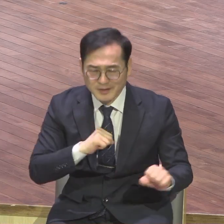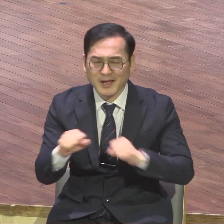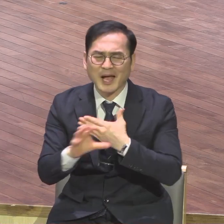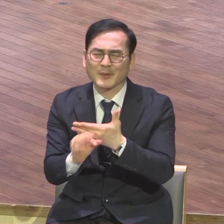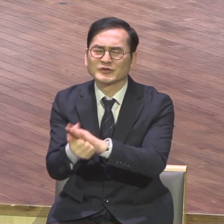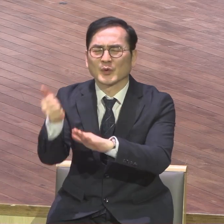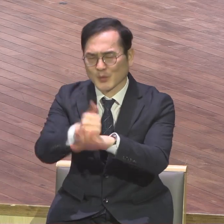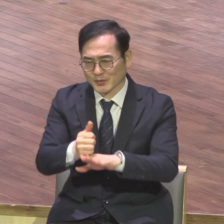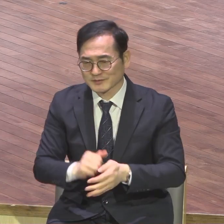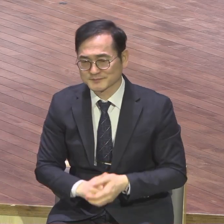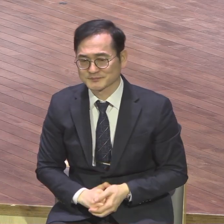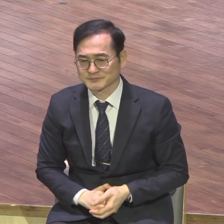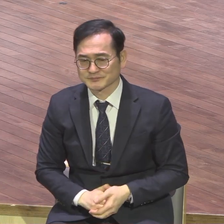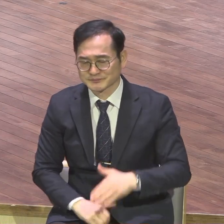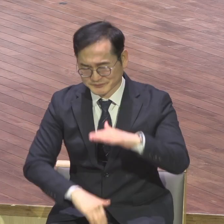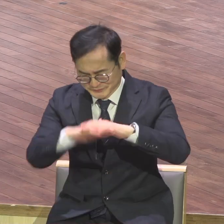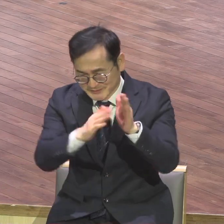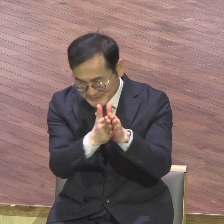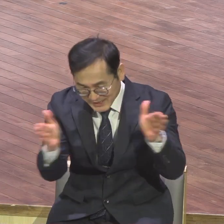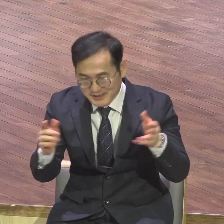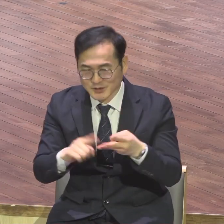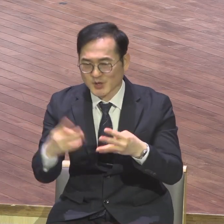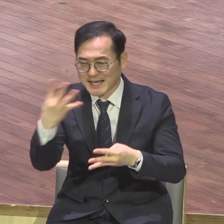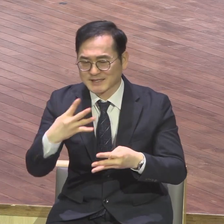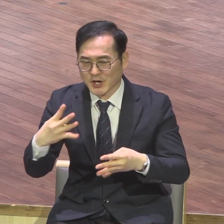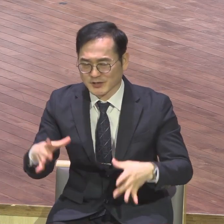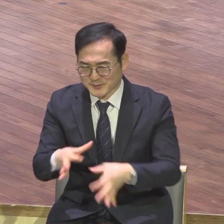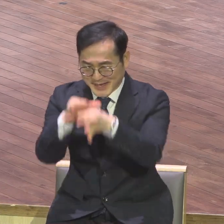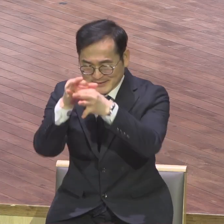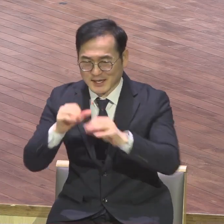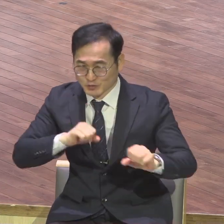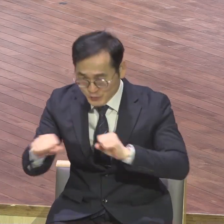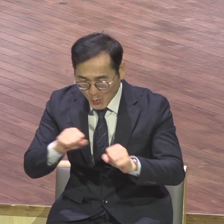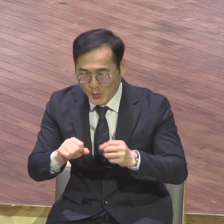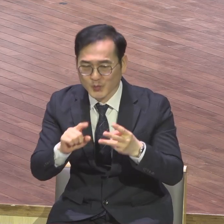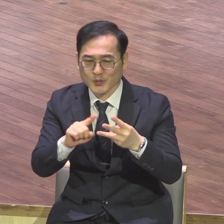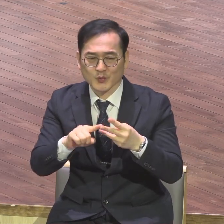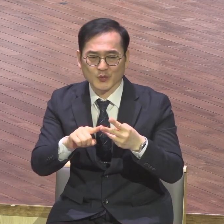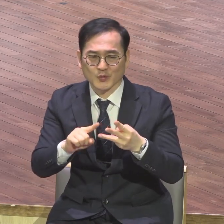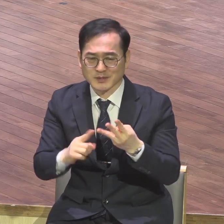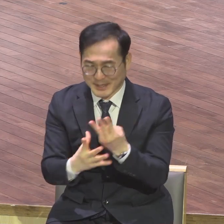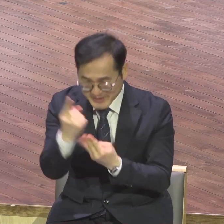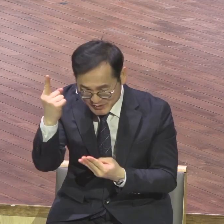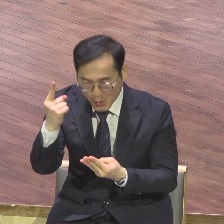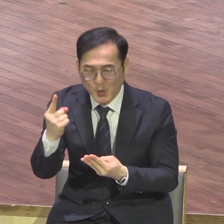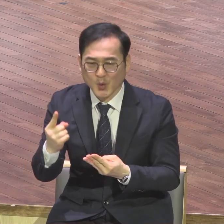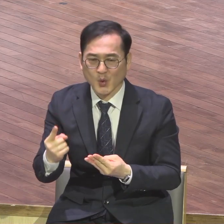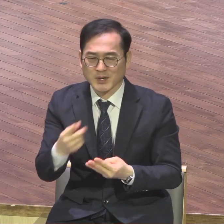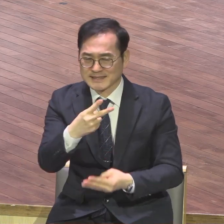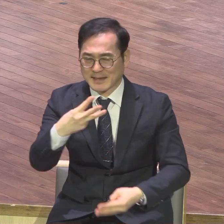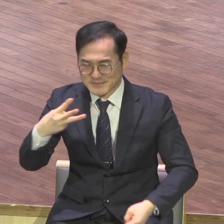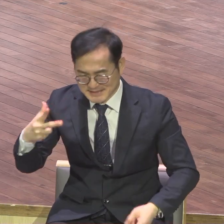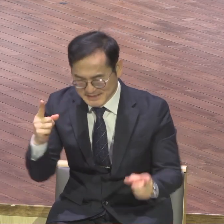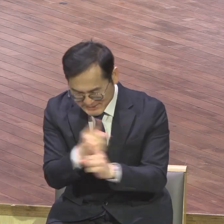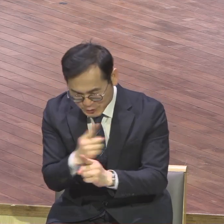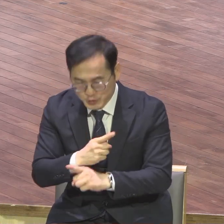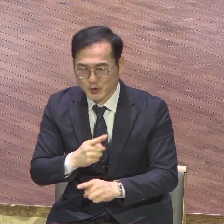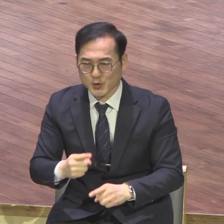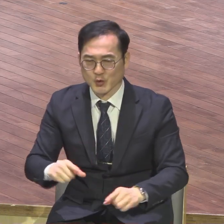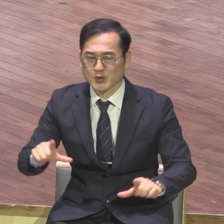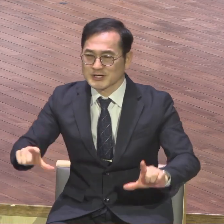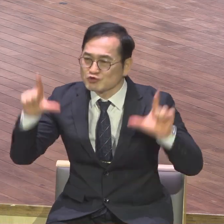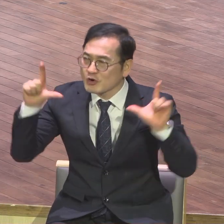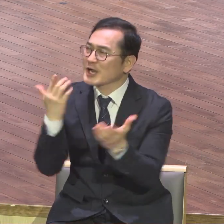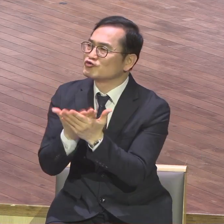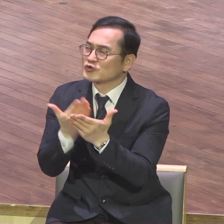3.1운동 실현해라. 스타트만 운동, 4천 이 망대 운동. 아멘. 2.3절 치유운동. 주역이 돼가야죠.